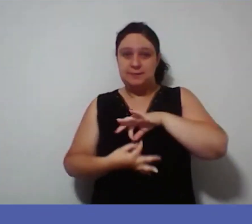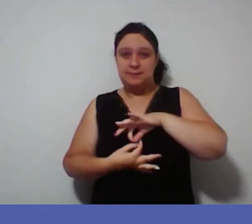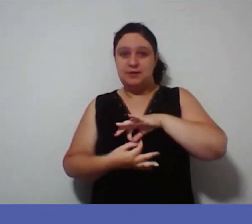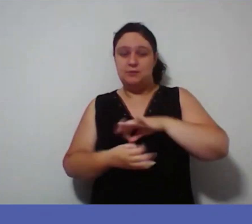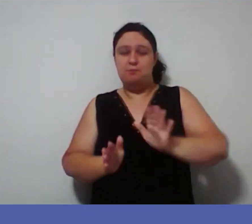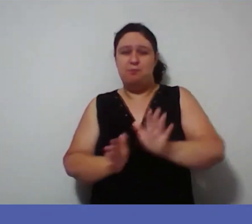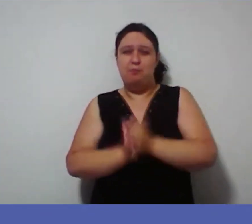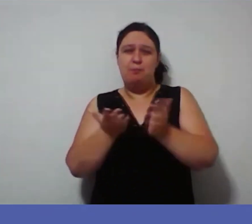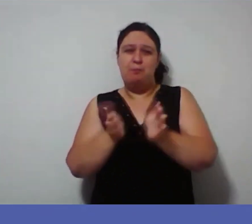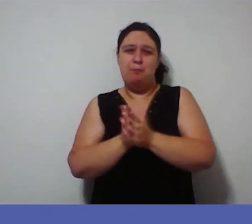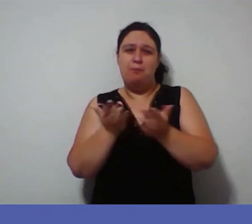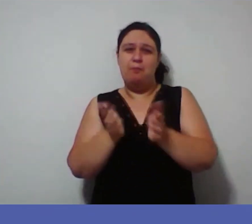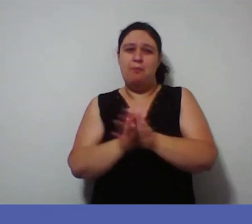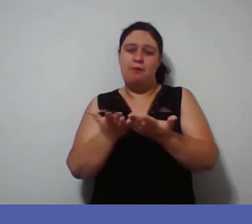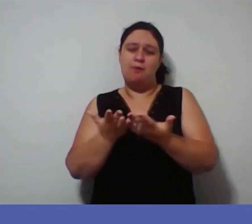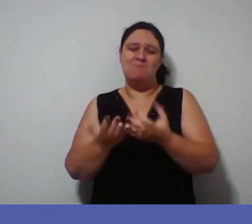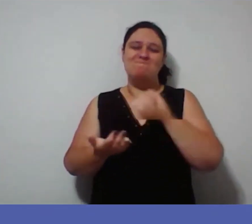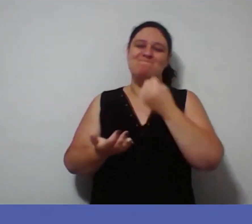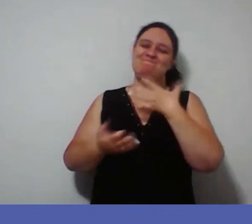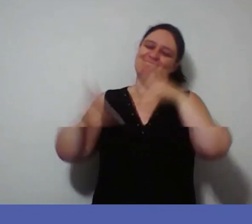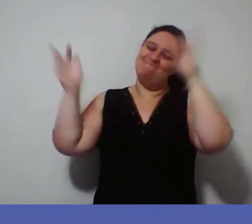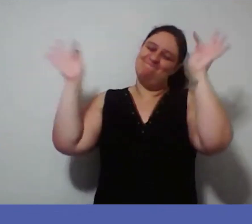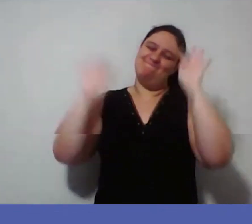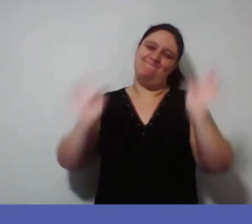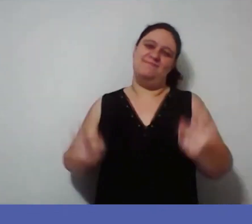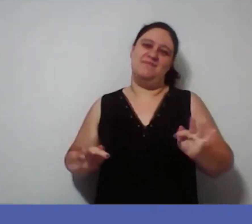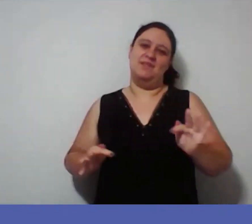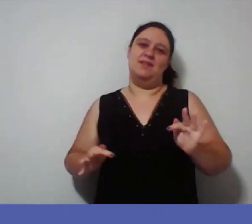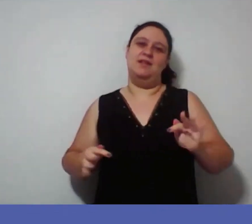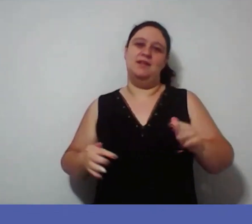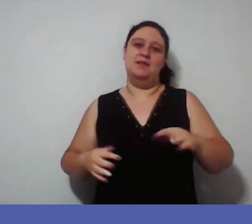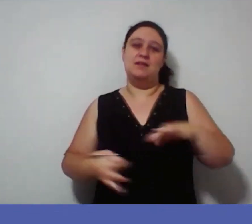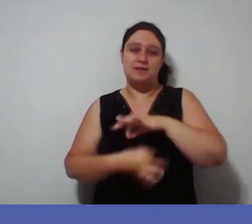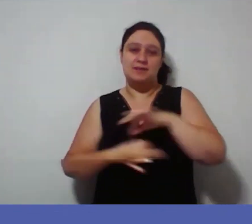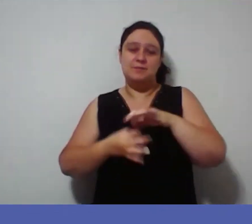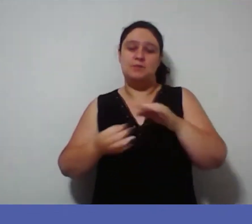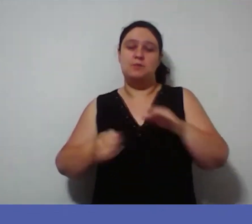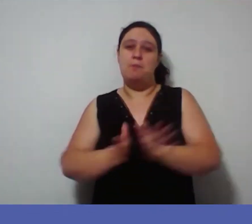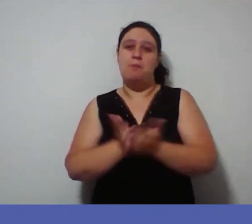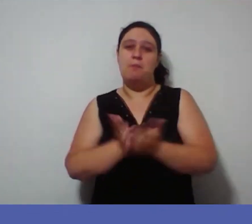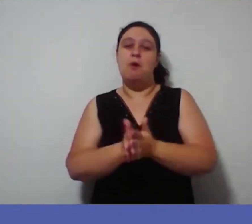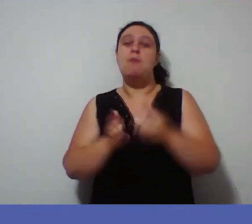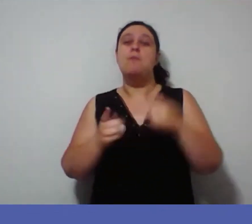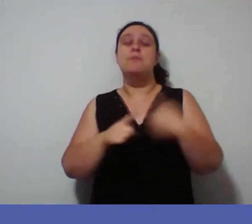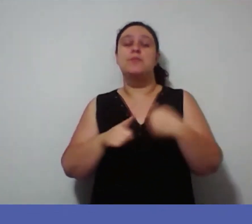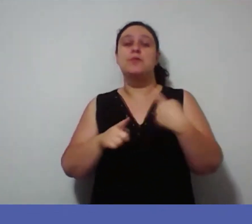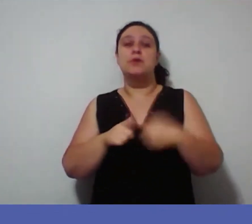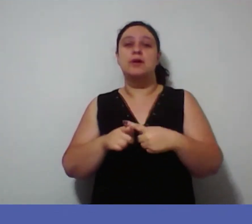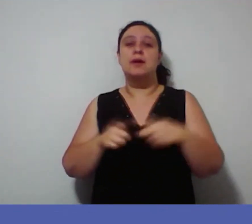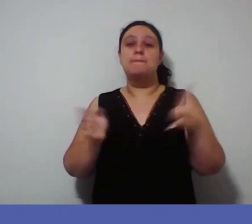Bem-aventurados os pobres em espírito, porque deles é o reino dos céus. Mateus 5, versículo 3.